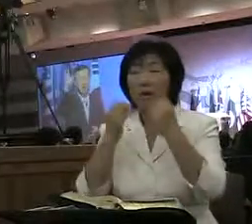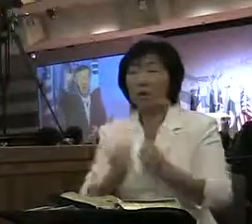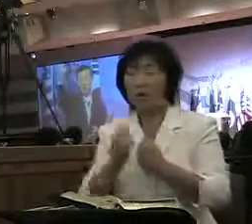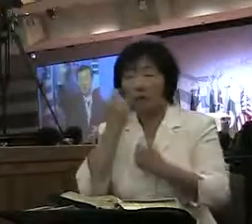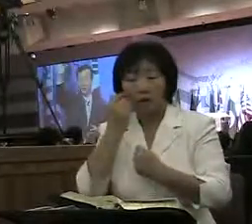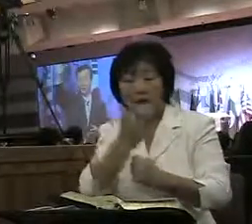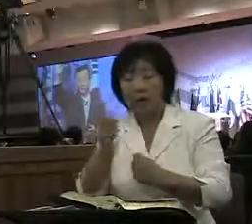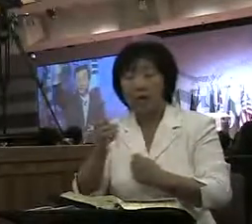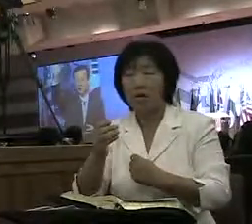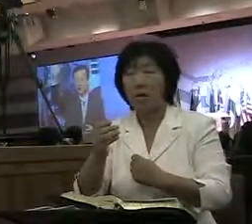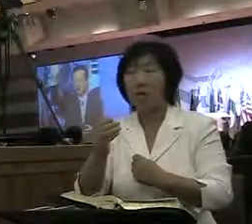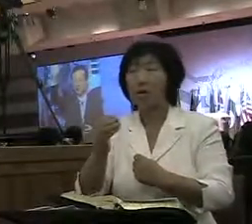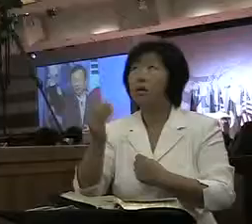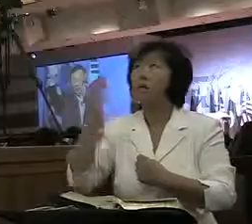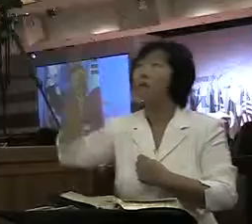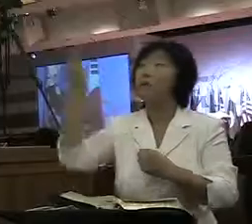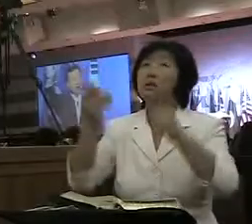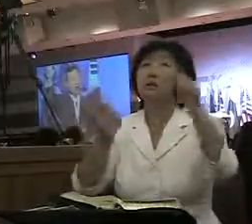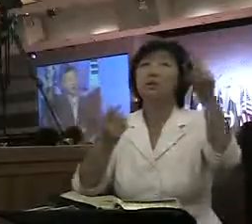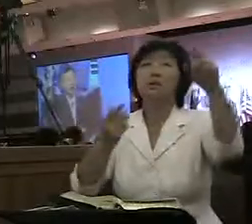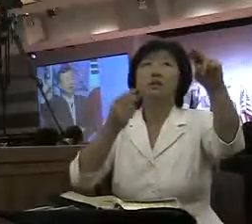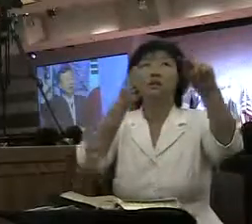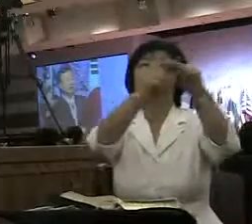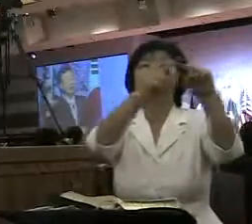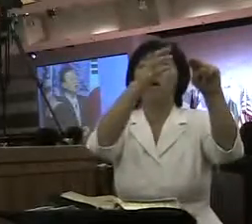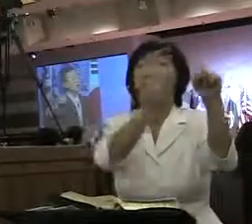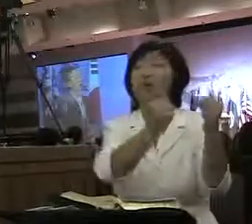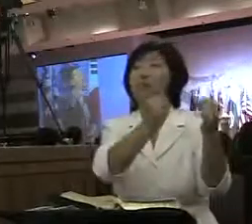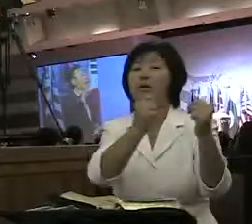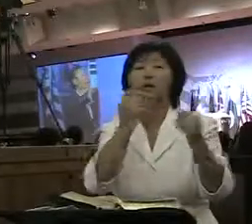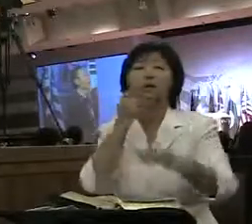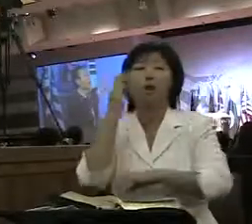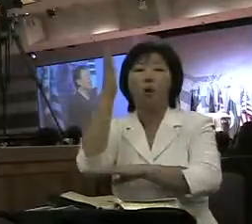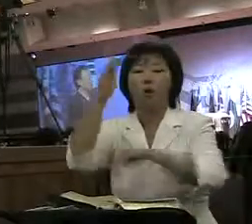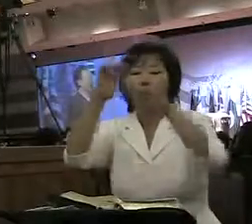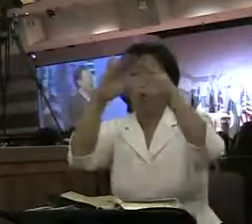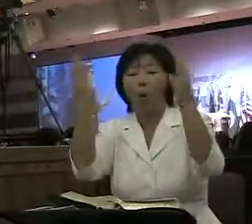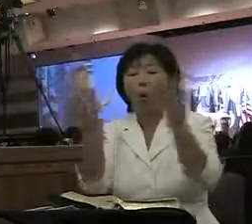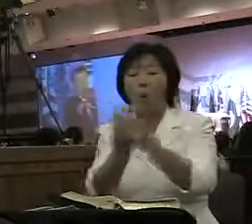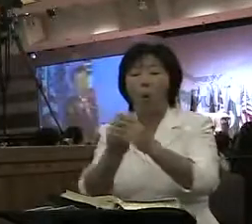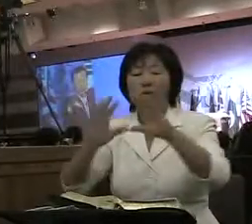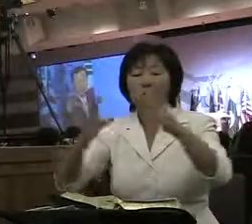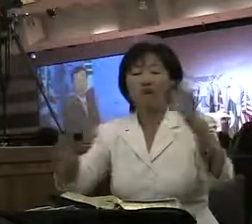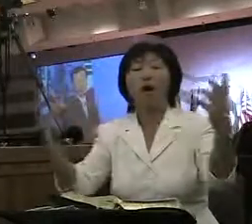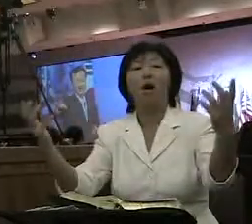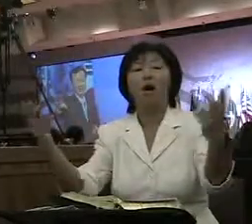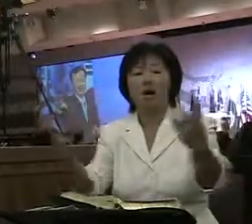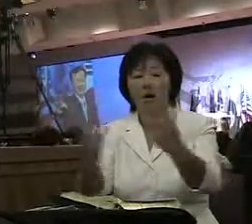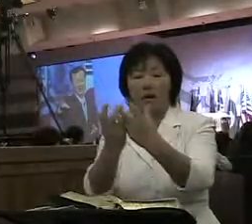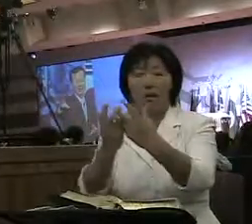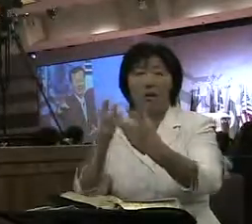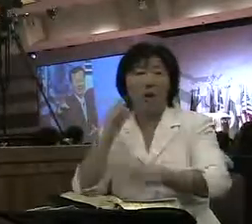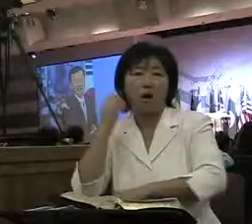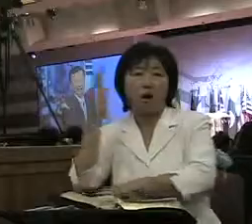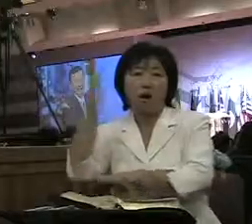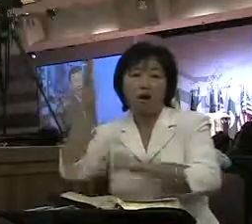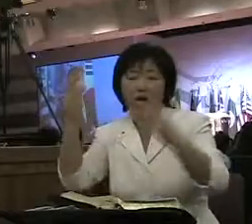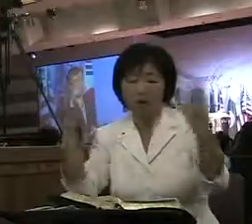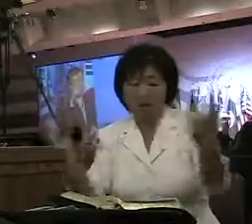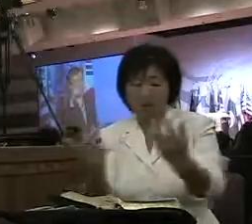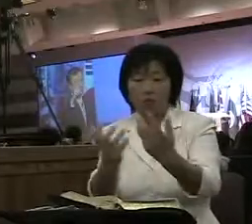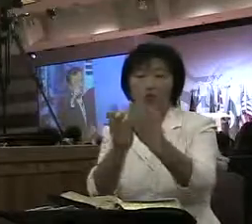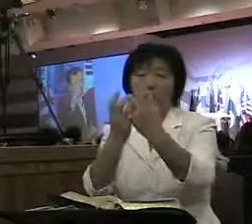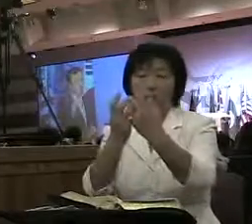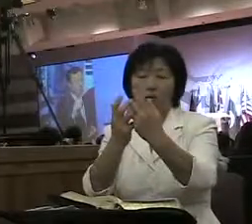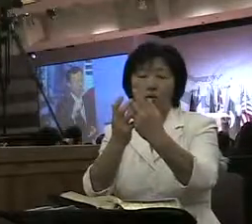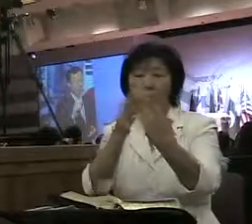그는 그 자리에 계십니다. 그의 영광은 이미 온 이 세상을 가득 채우고 있습니다.